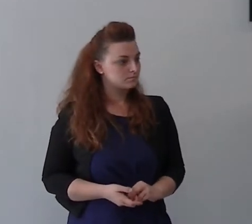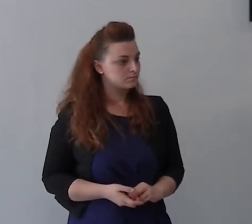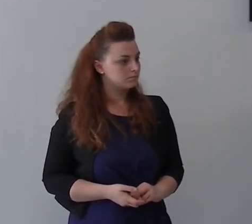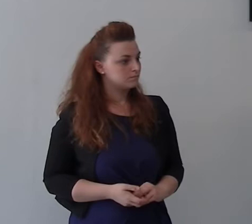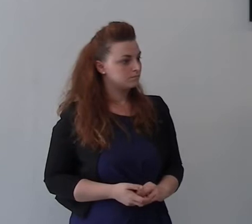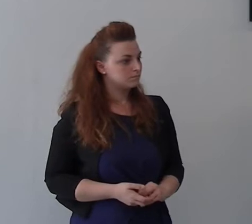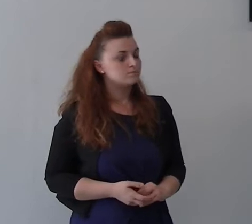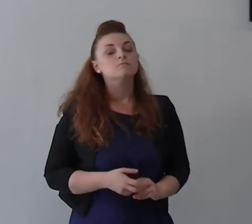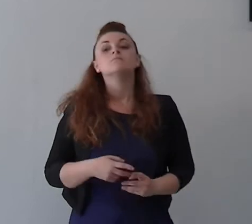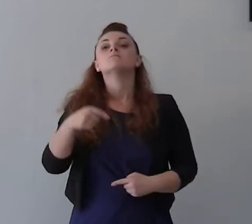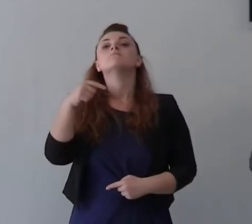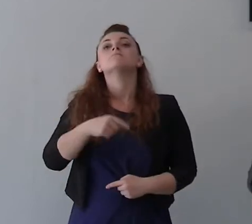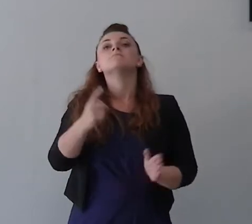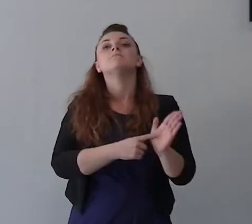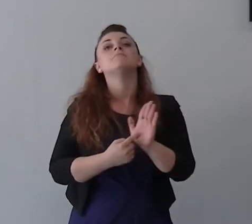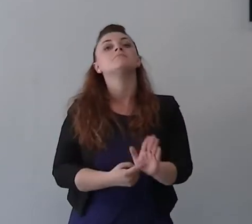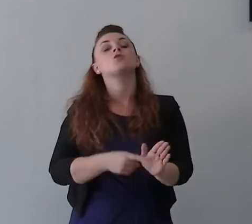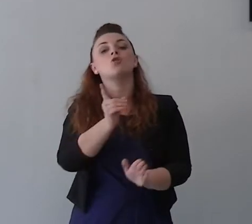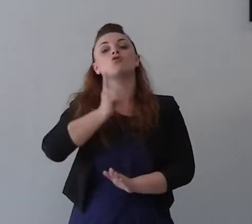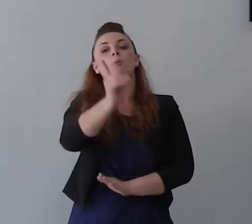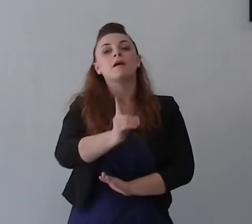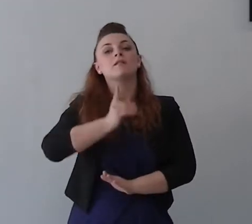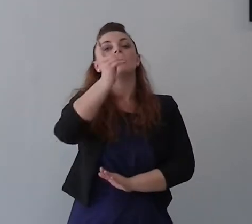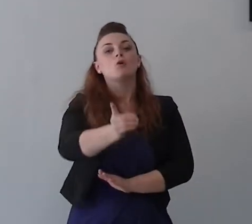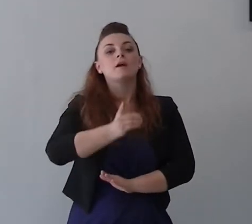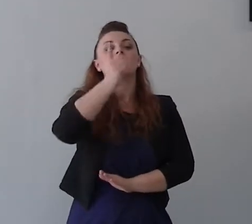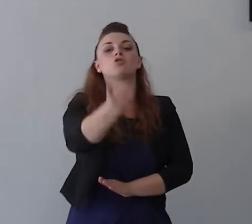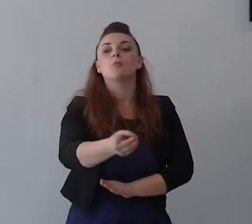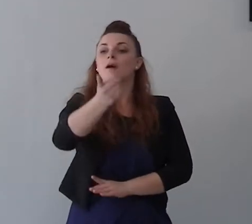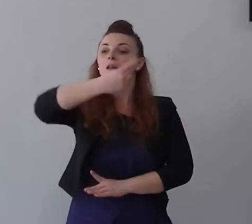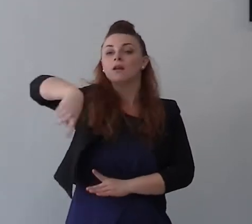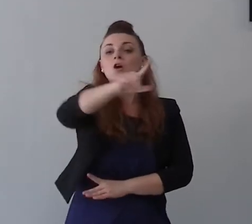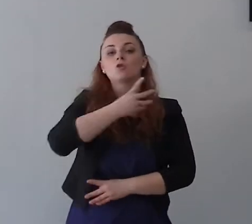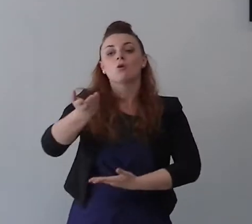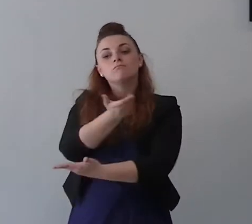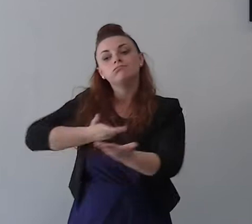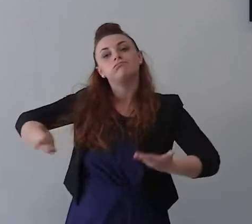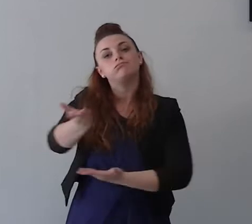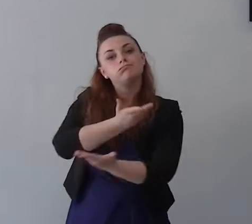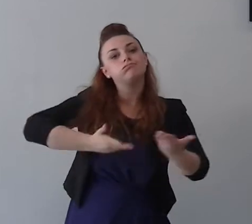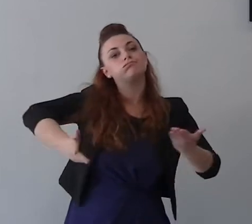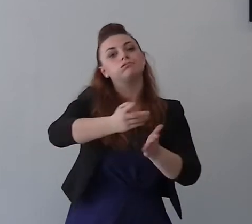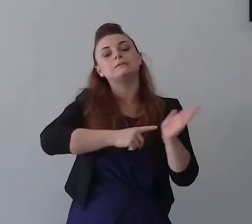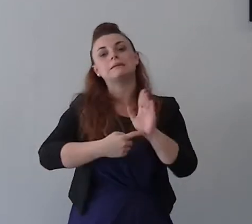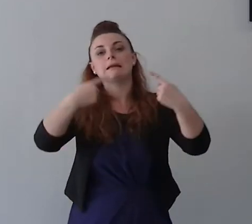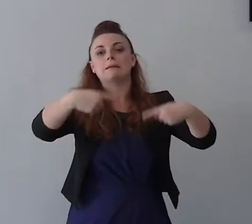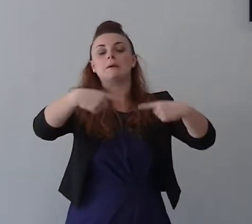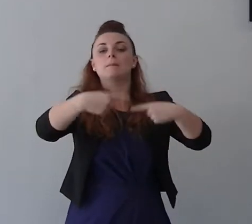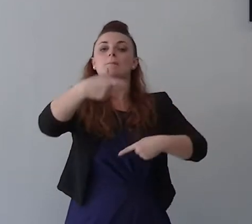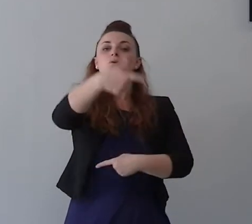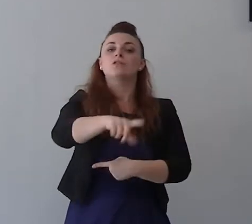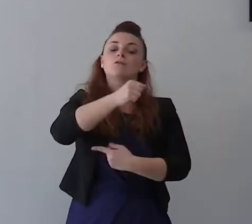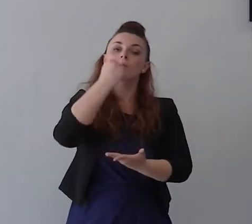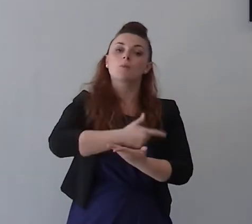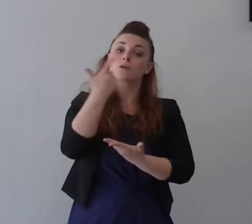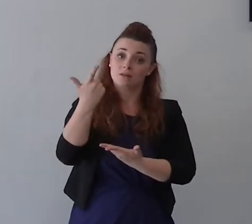domenica li distribuiamo tra di noi, proprio perché sono dei segni importanti che ci ricordano